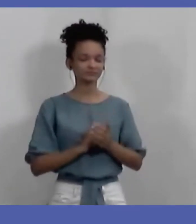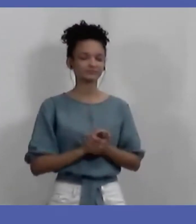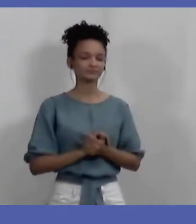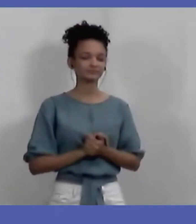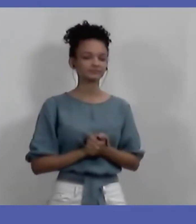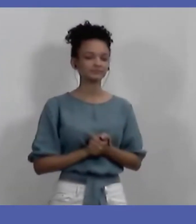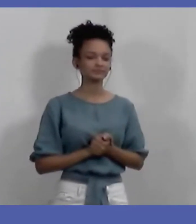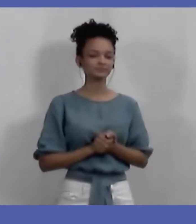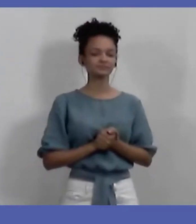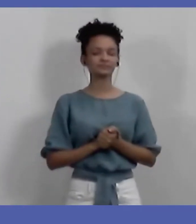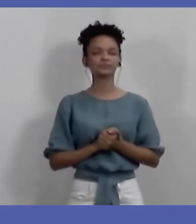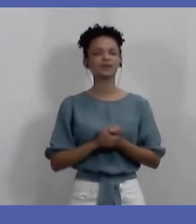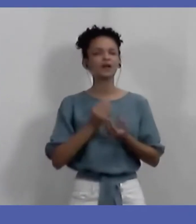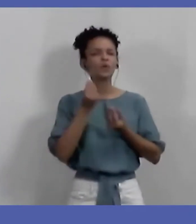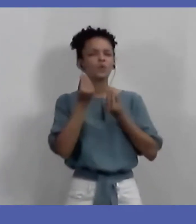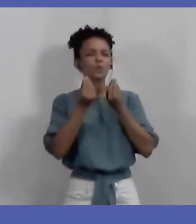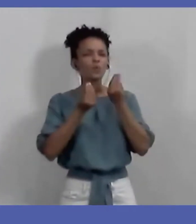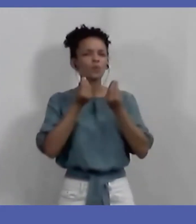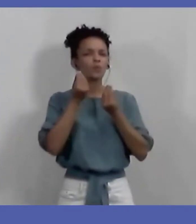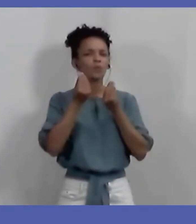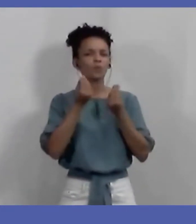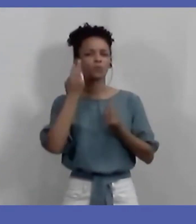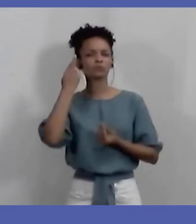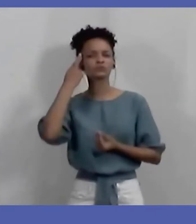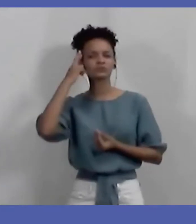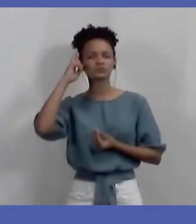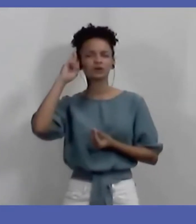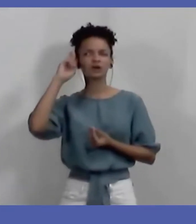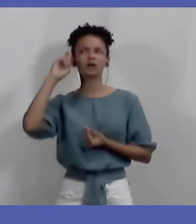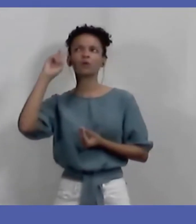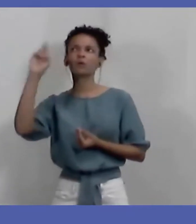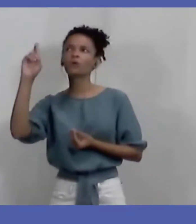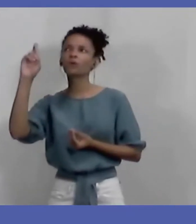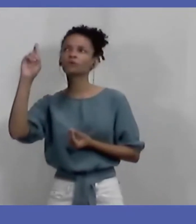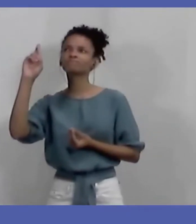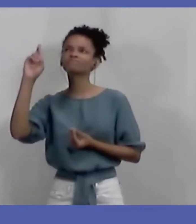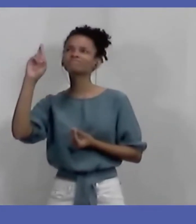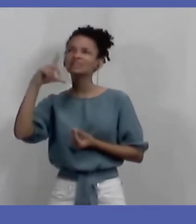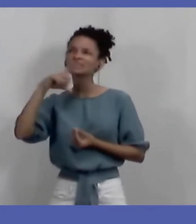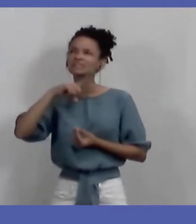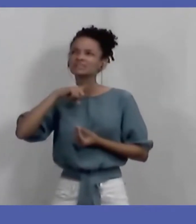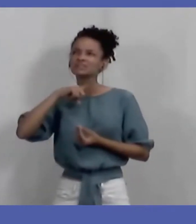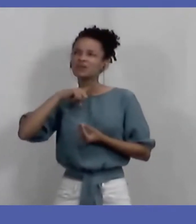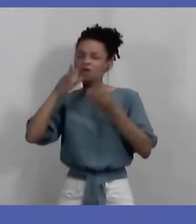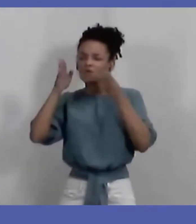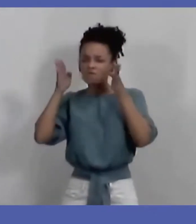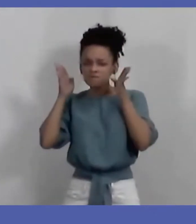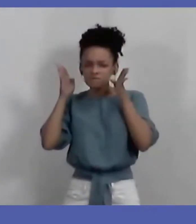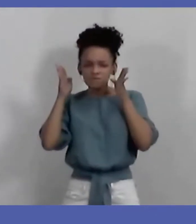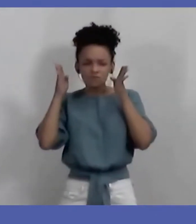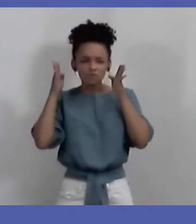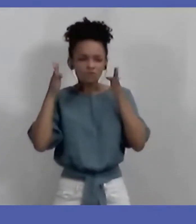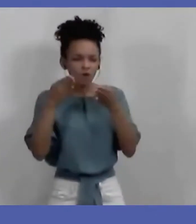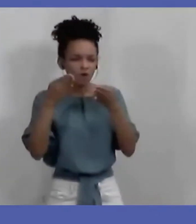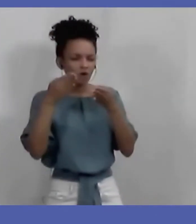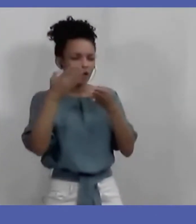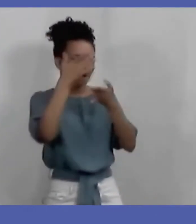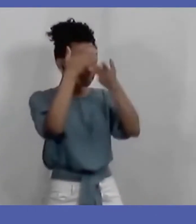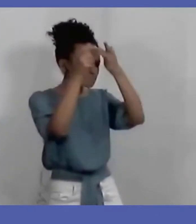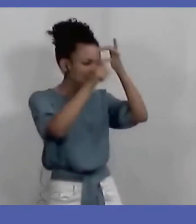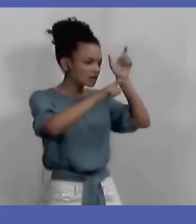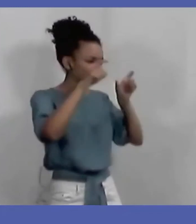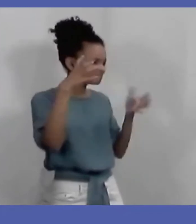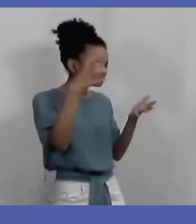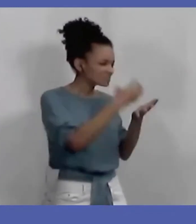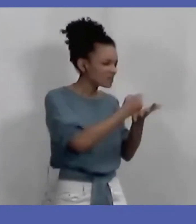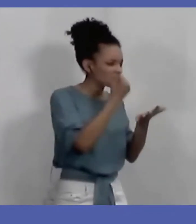como o Senhor, Ele estava tão focado em ganhar as pessoas, tão